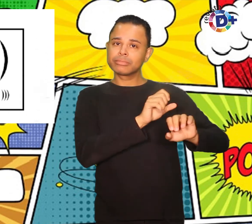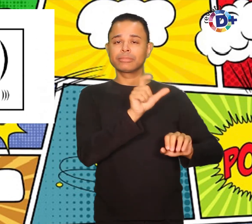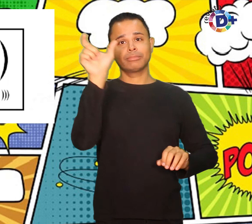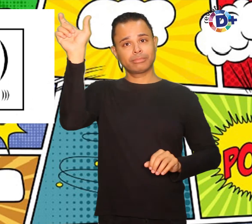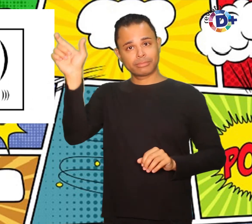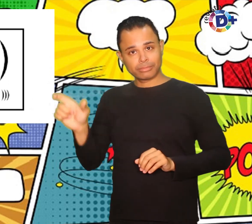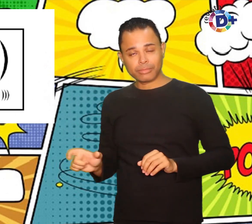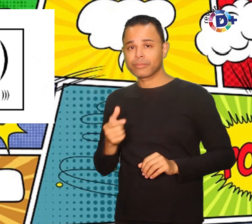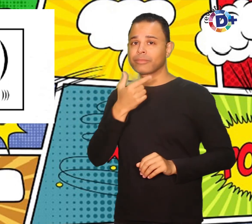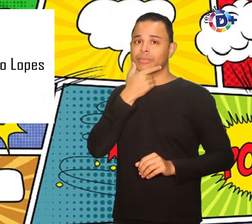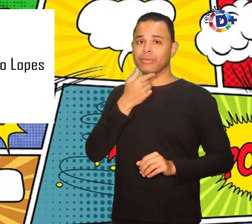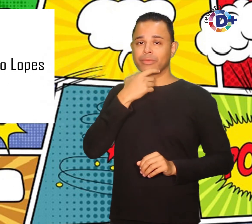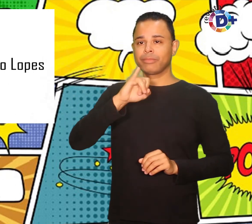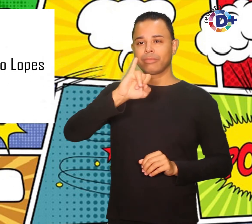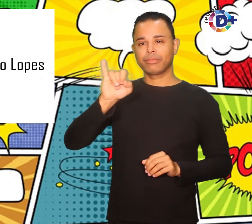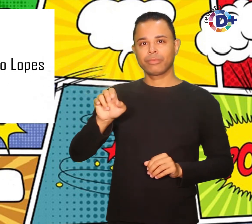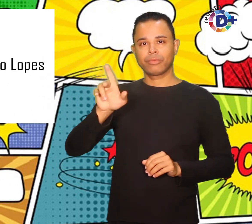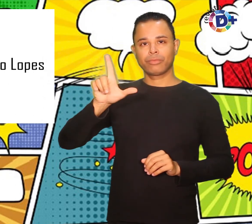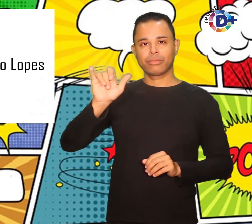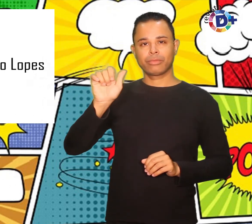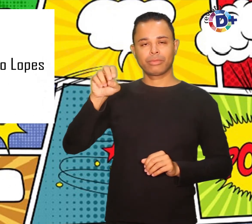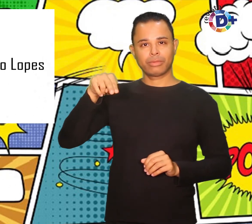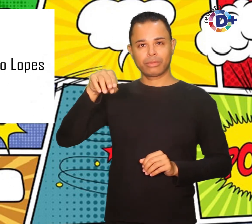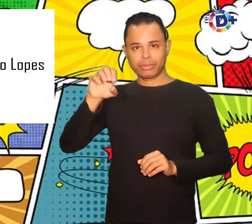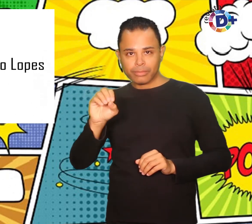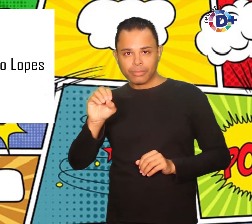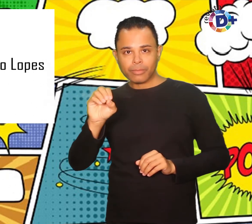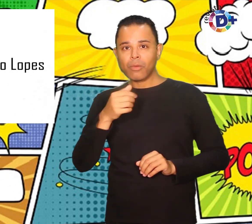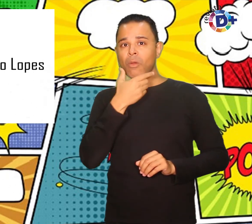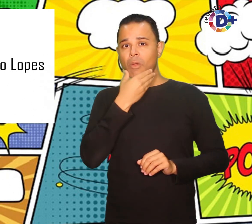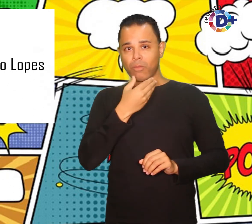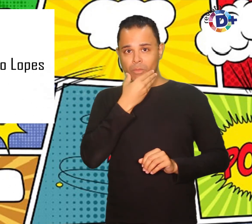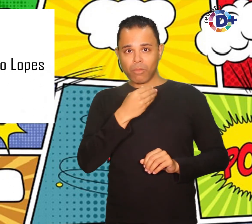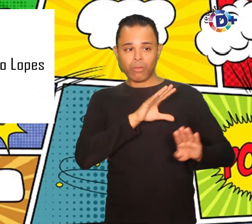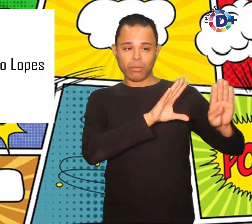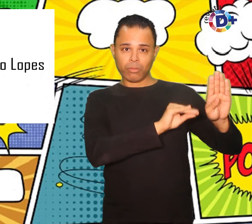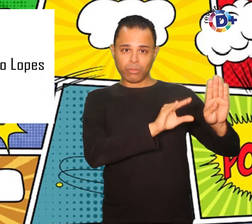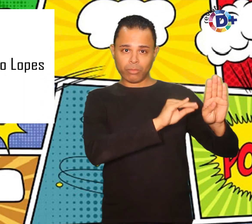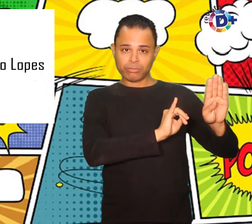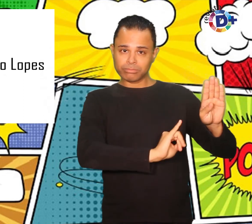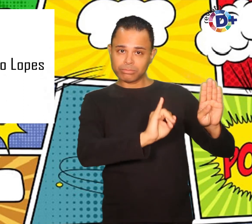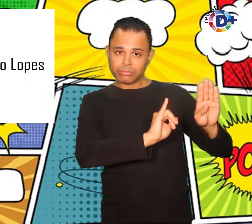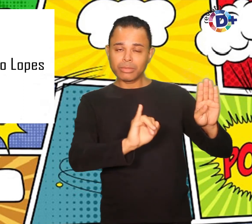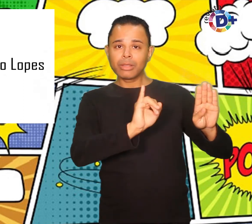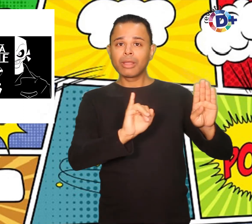é o juliano lopes o dublador é o criador do alto drama brasileiro